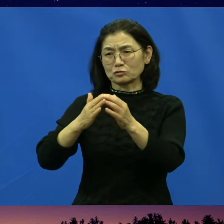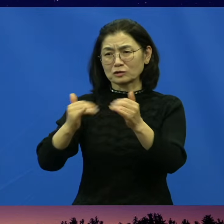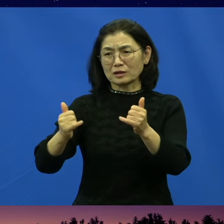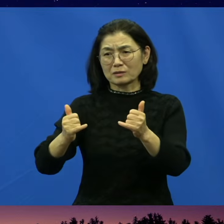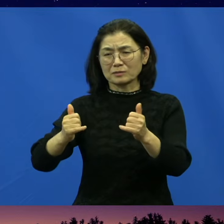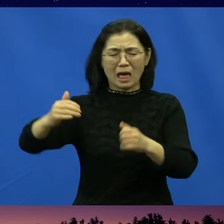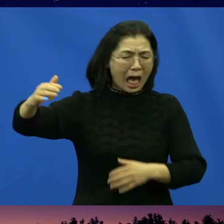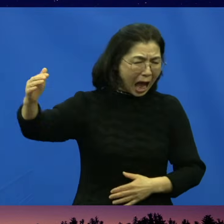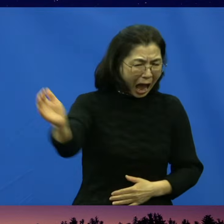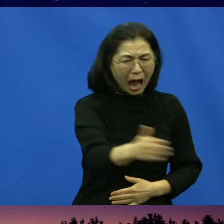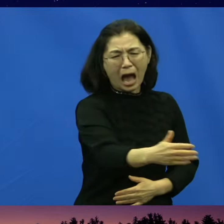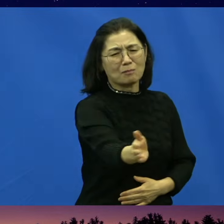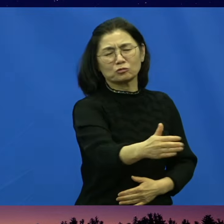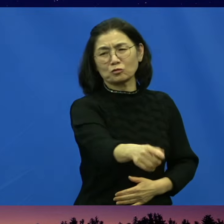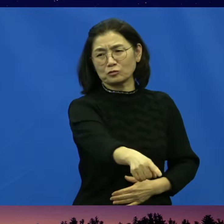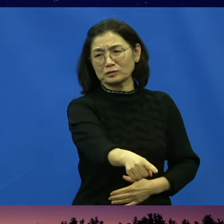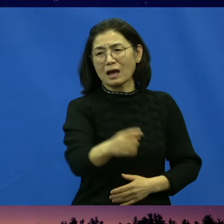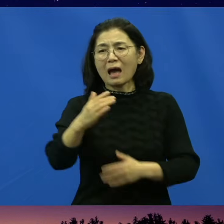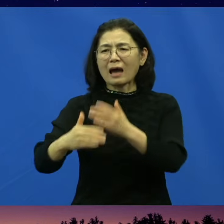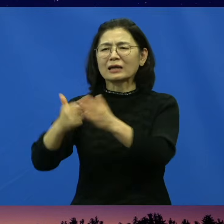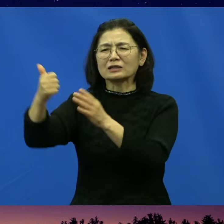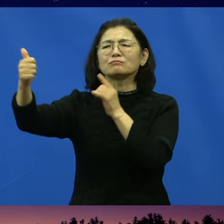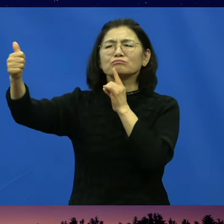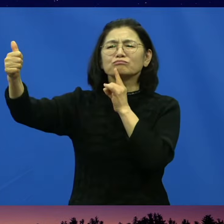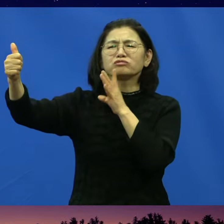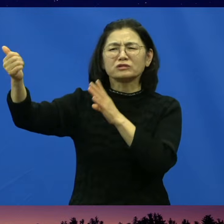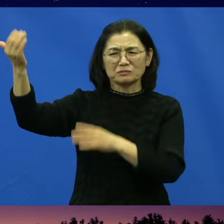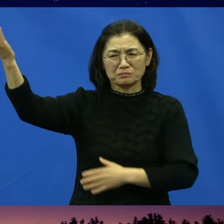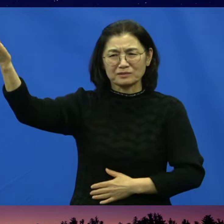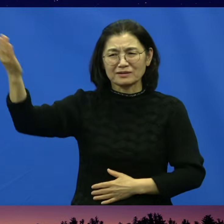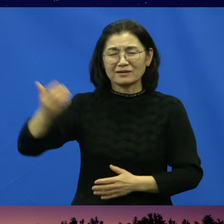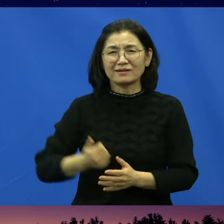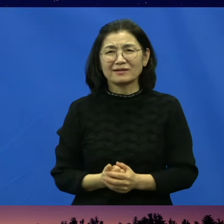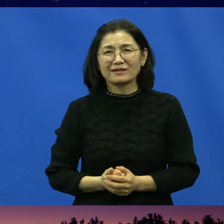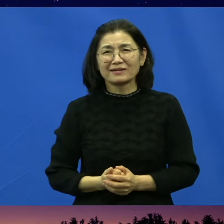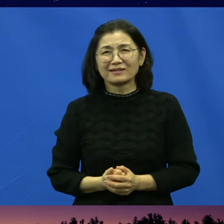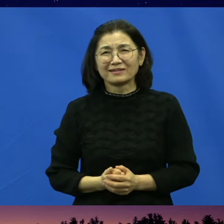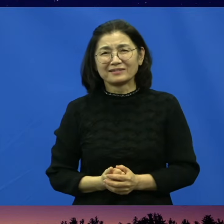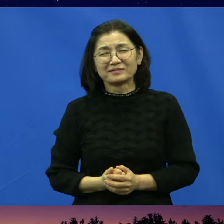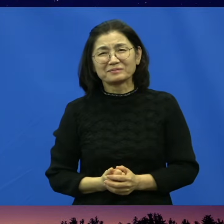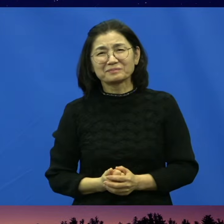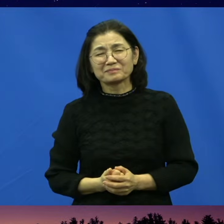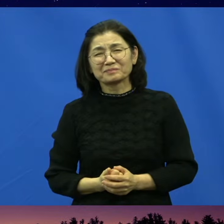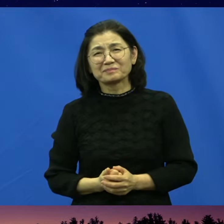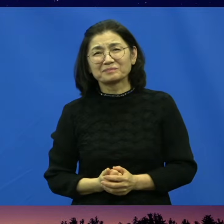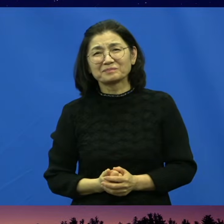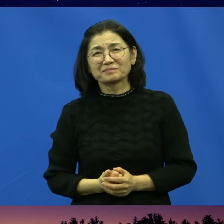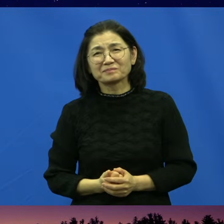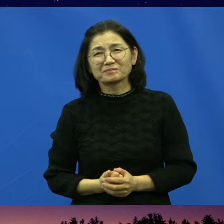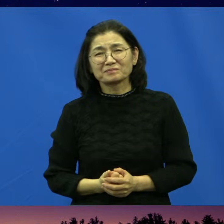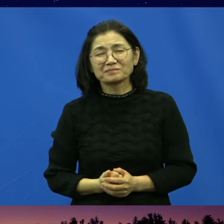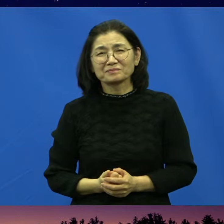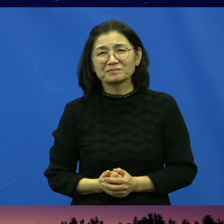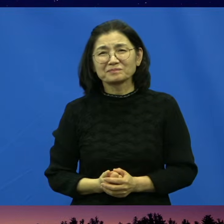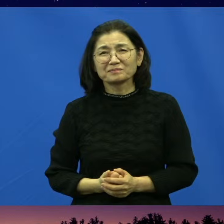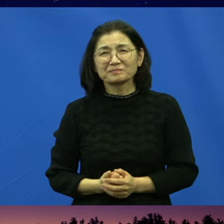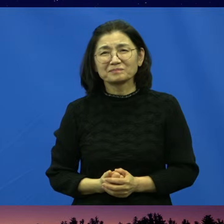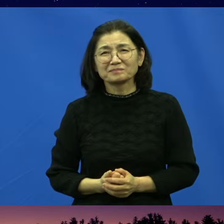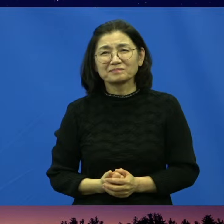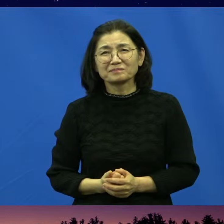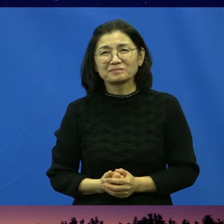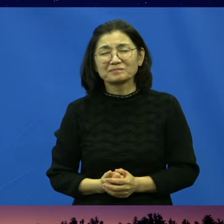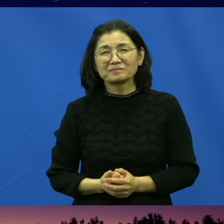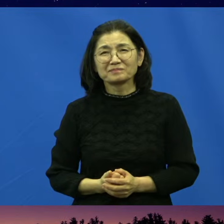아무도 도울 수 없습니다. 하나님만이 도우시고, 하나님이 은혜 베푸시지 않으시면 살 수가 없는 거예요.